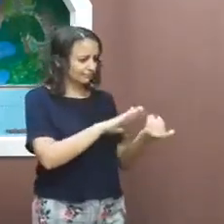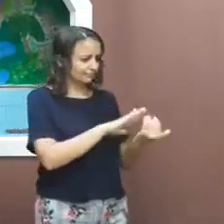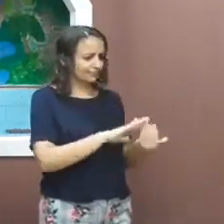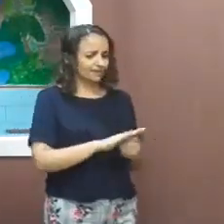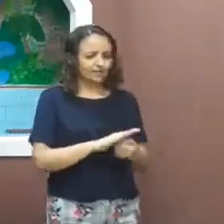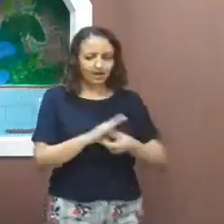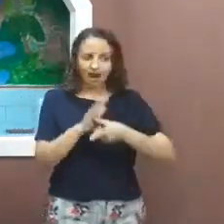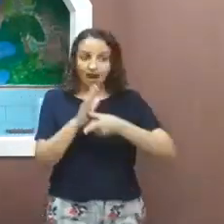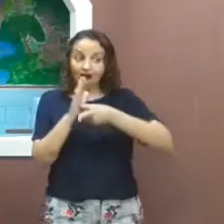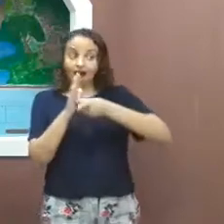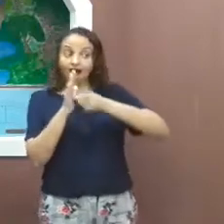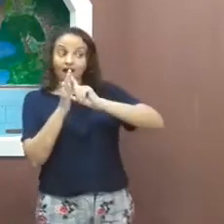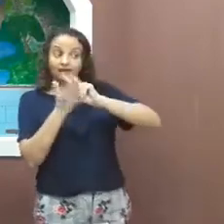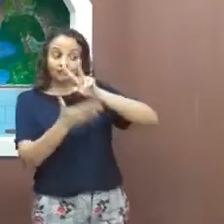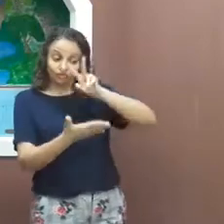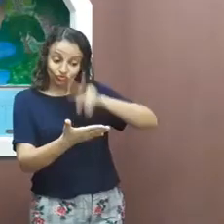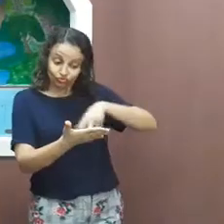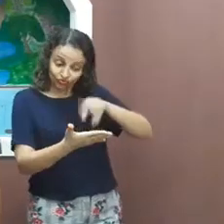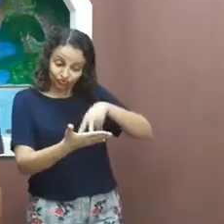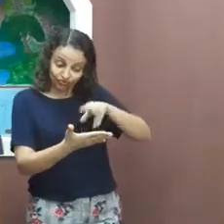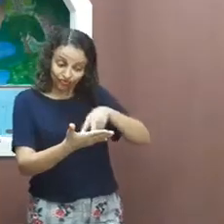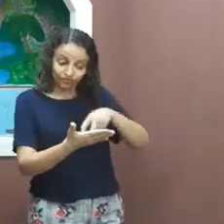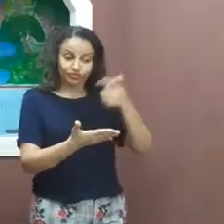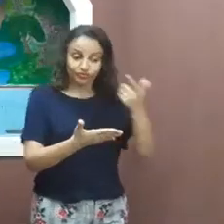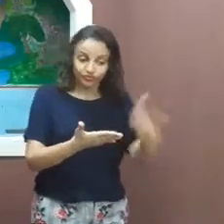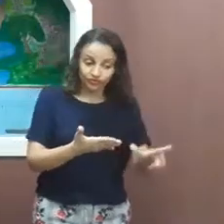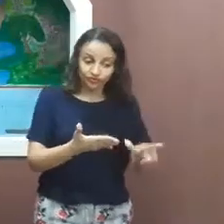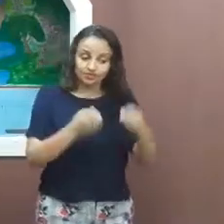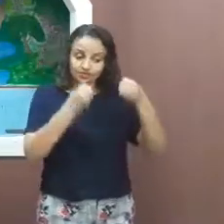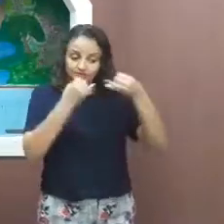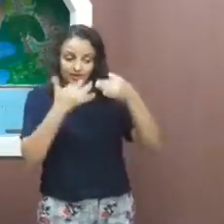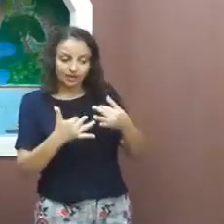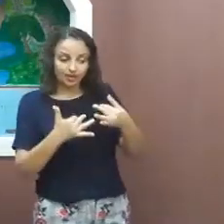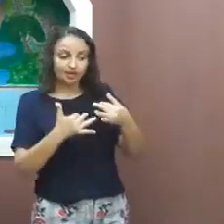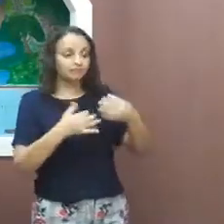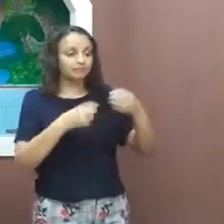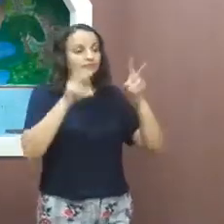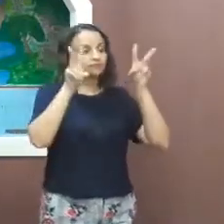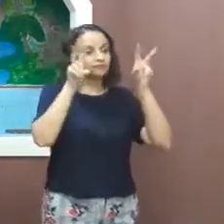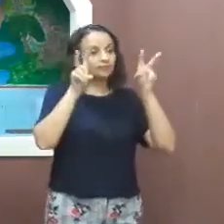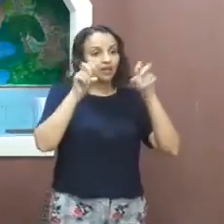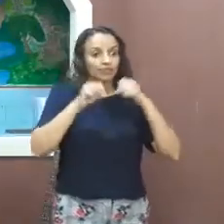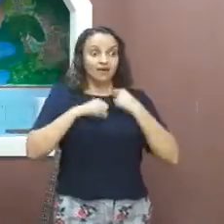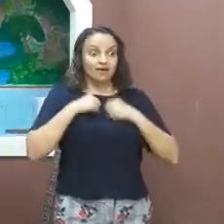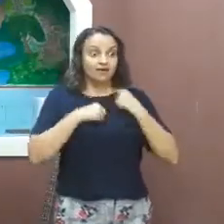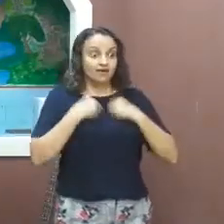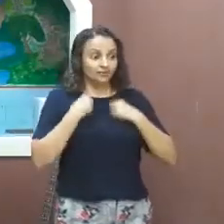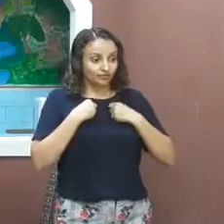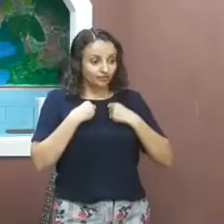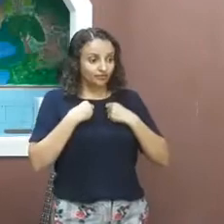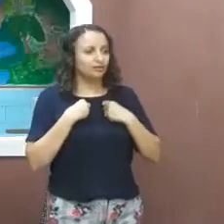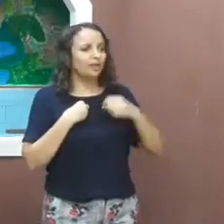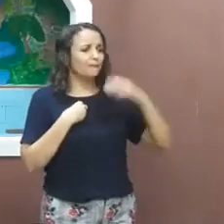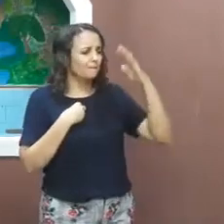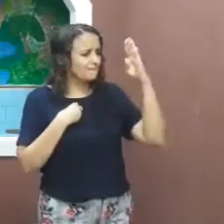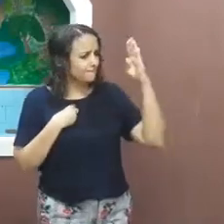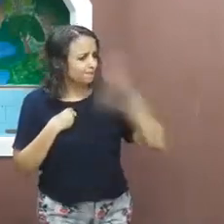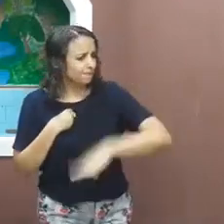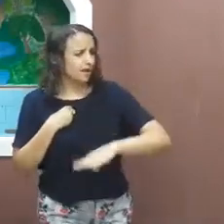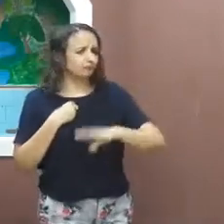de chegar no próprio texto bíblico, quero falar um pouquinho sobre a ansiedade, sobre esse mal que tem chegado